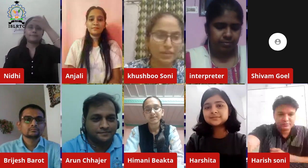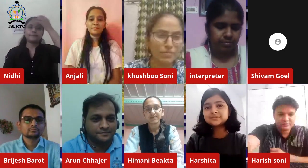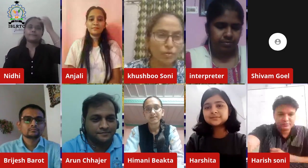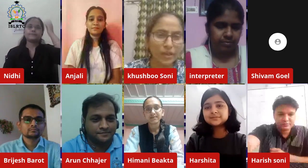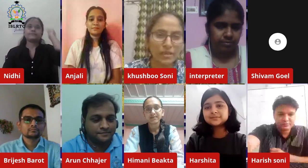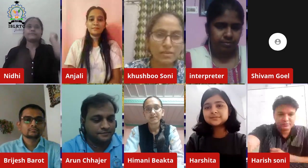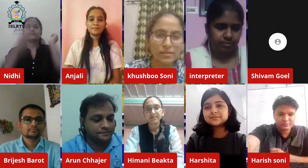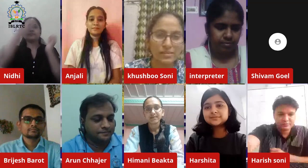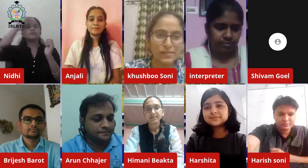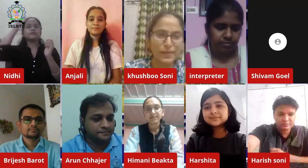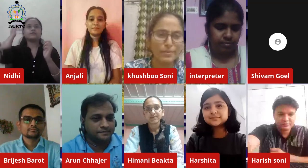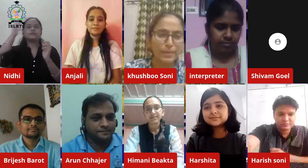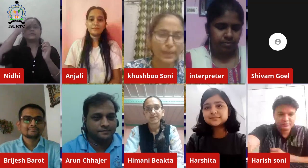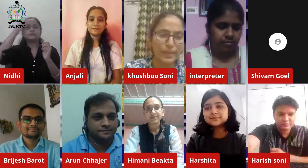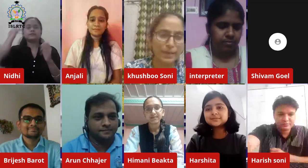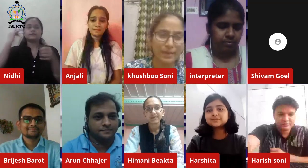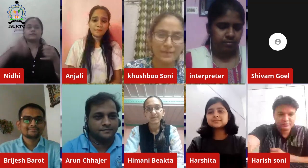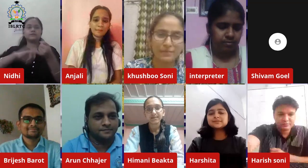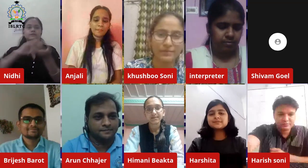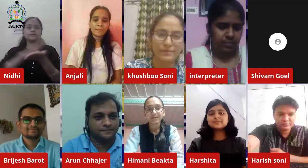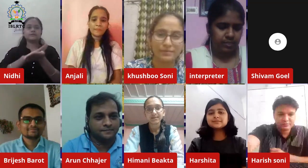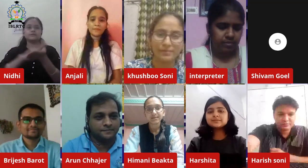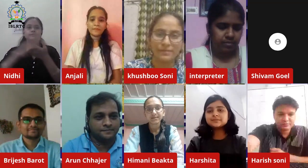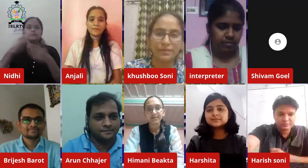शिवम गोयल स्क्रीन पे नहीं है,